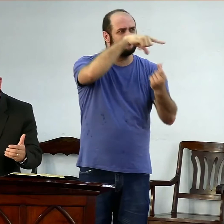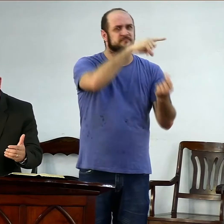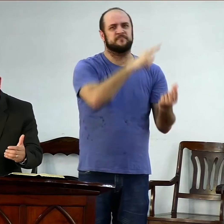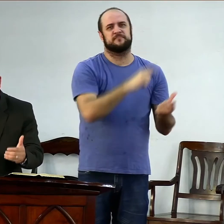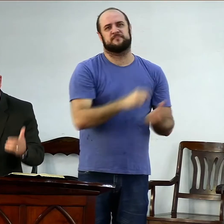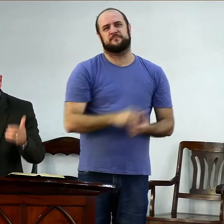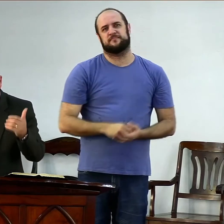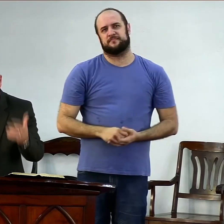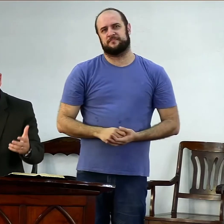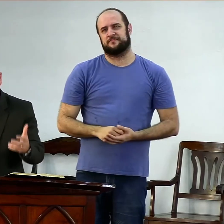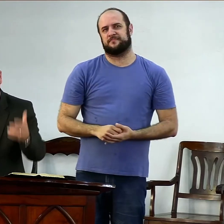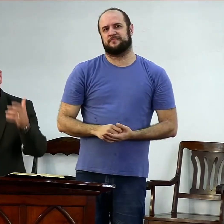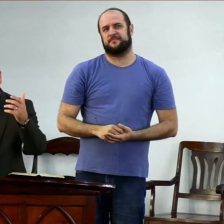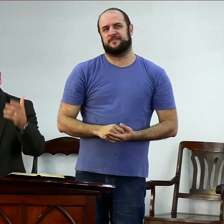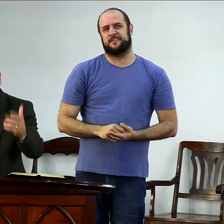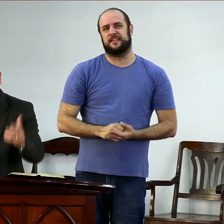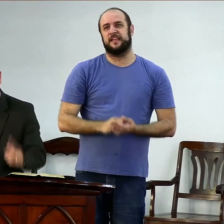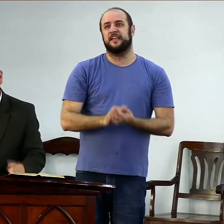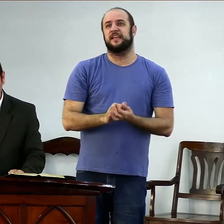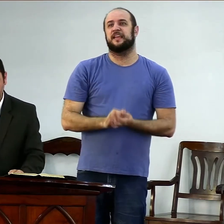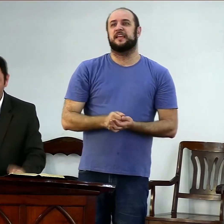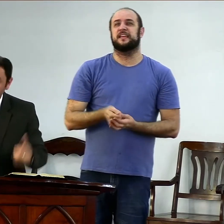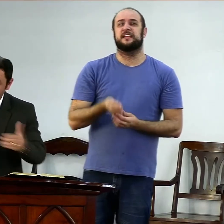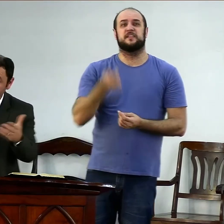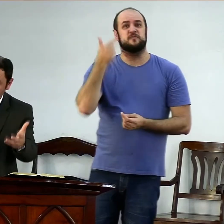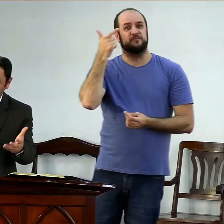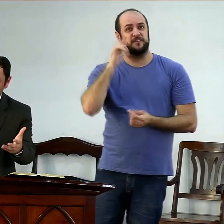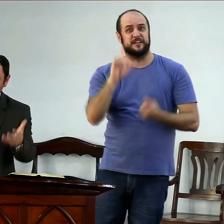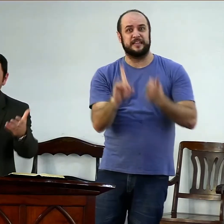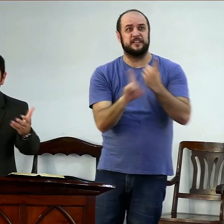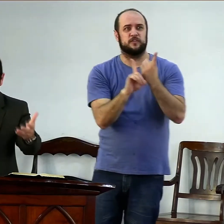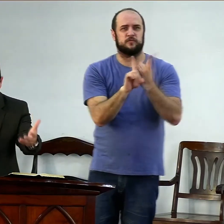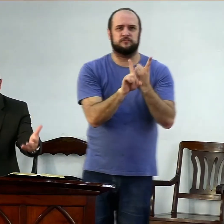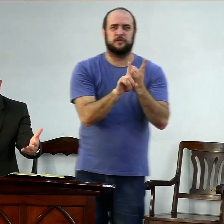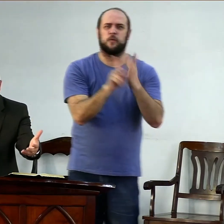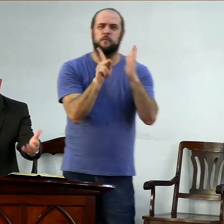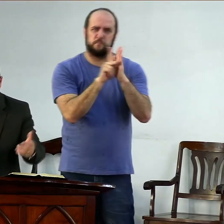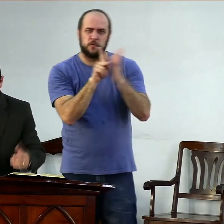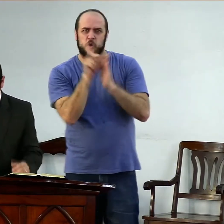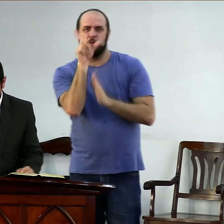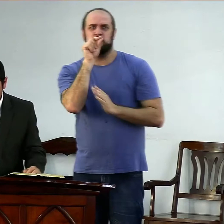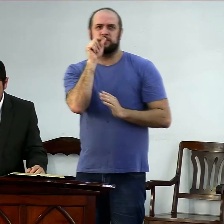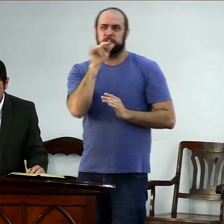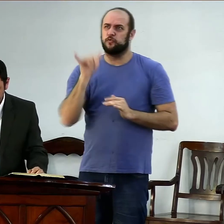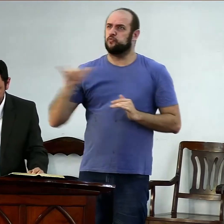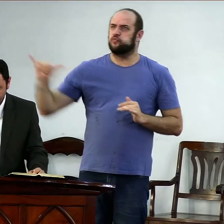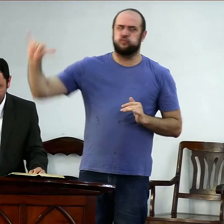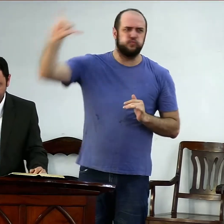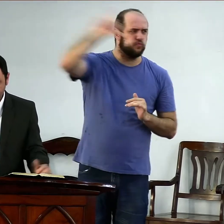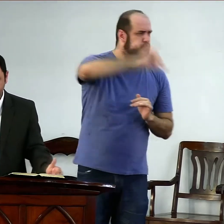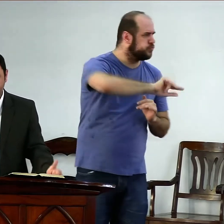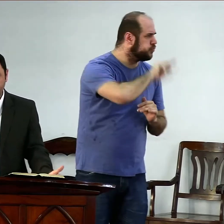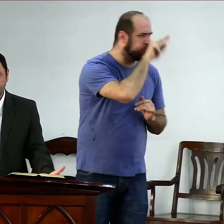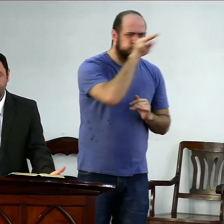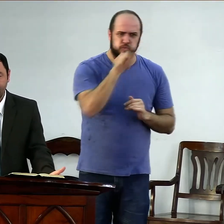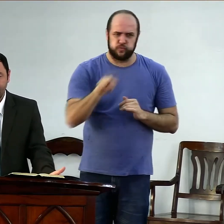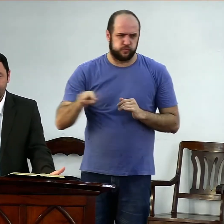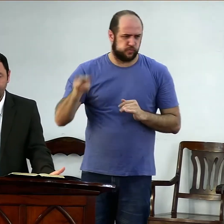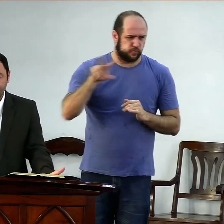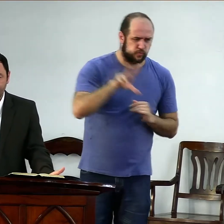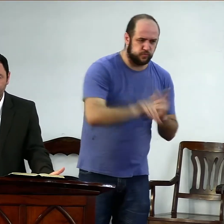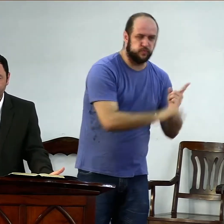usam para encontrar o alimento, o que exige deles trabalho. E aí Jesus